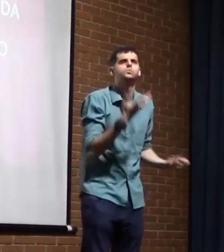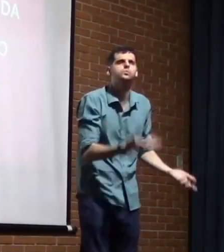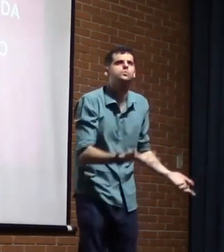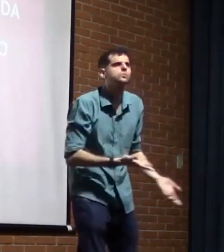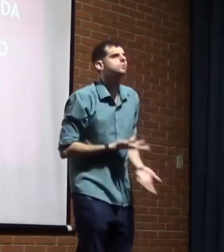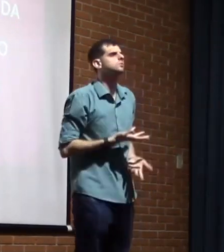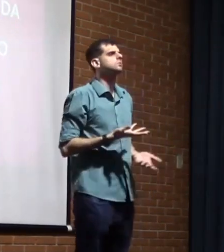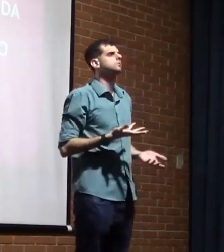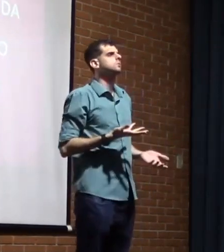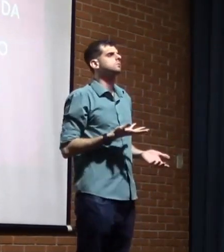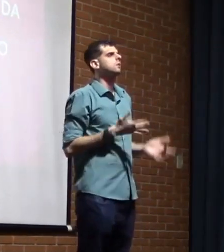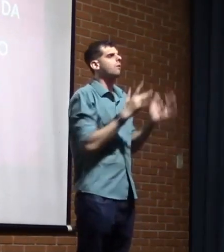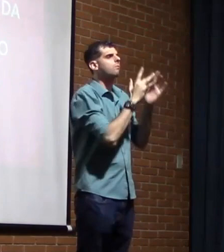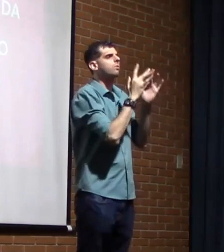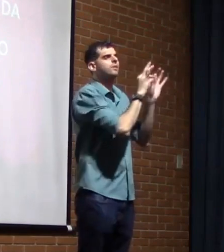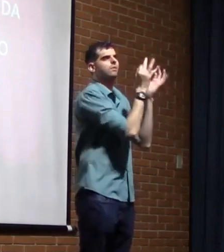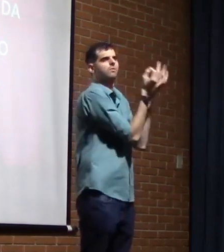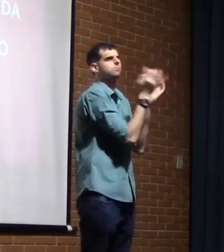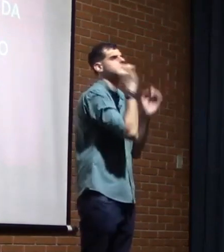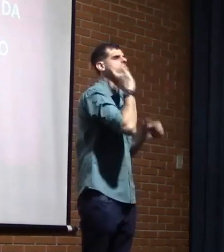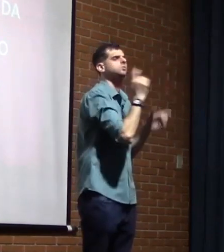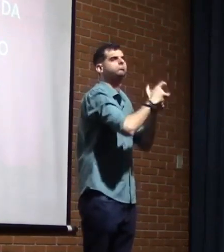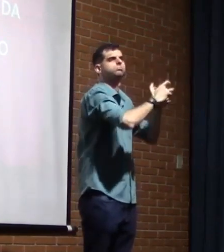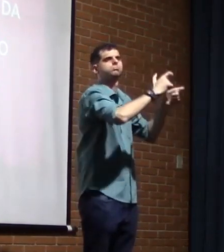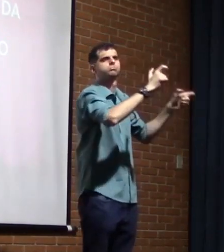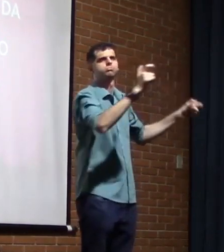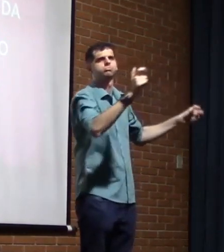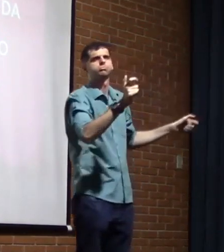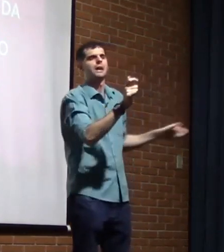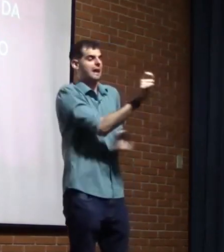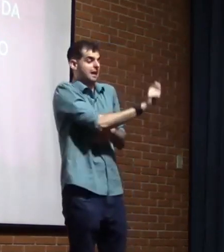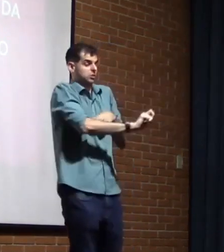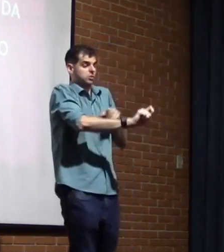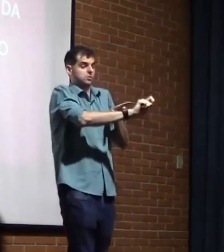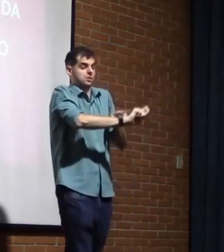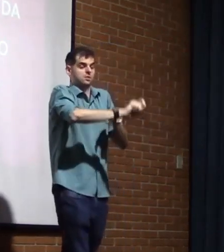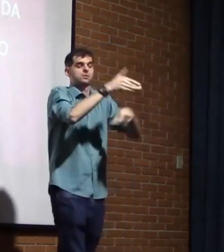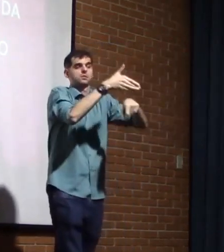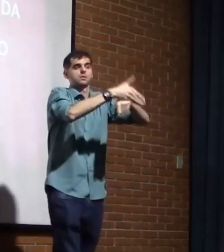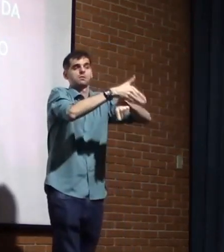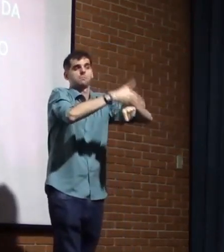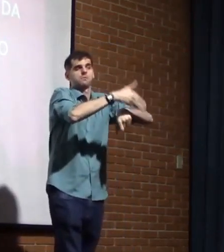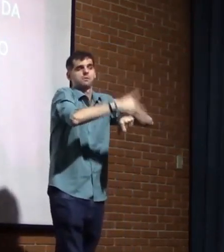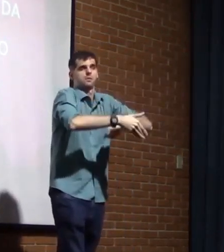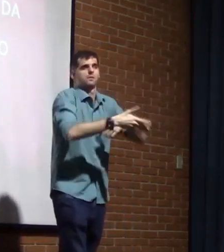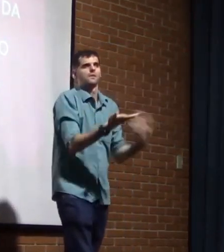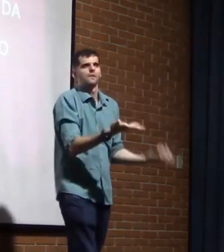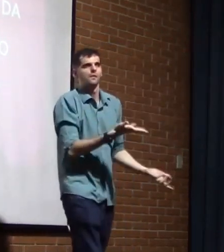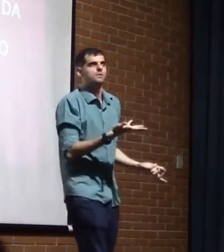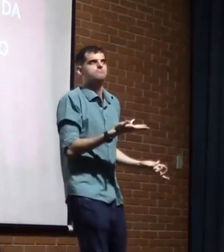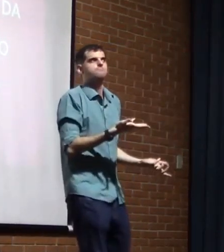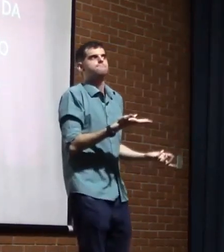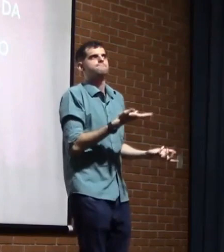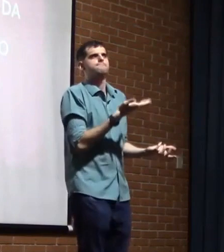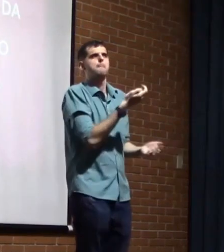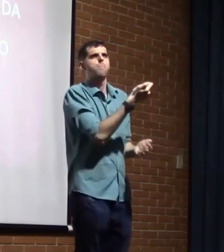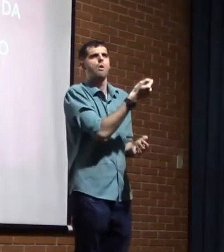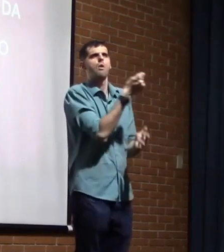saúde, na área educacional, nos vínculos familiares, nas associações, né? Ainda realmente